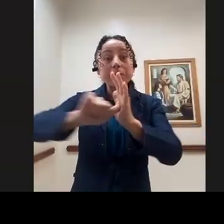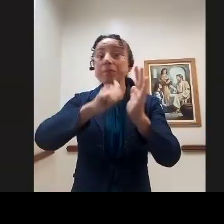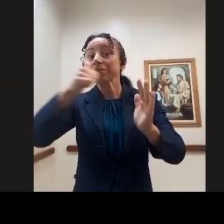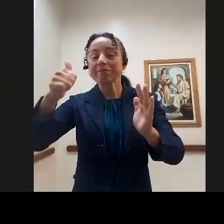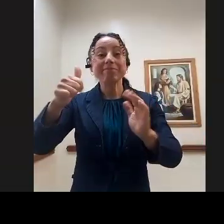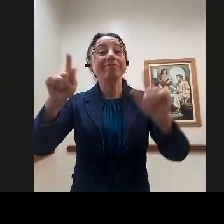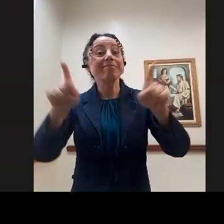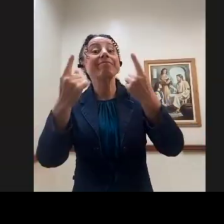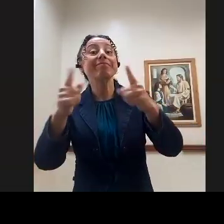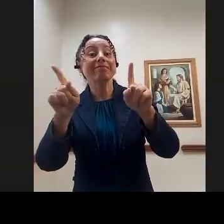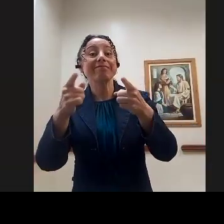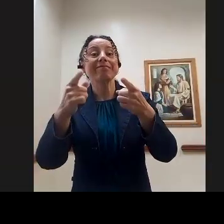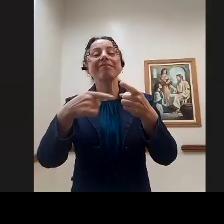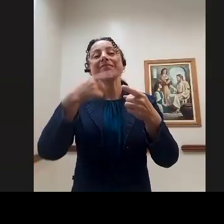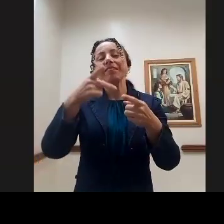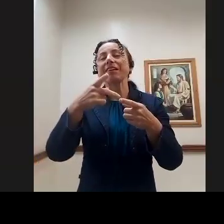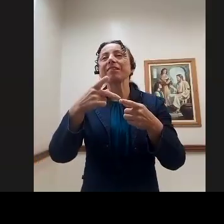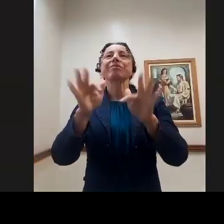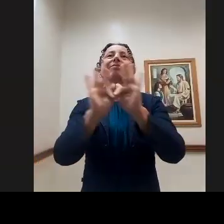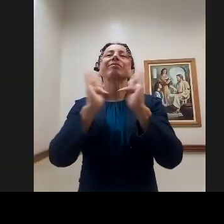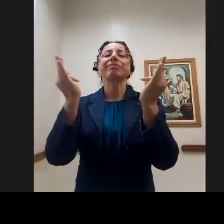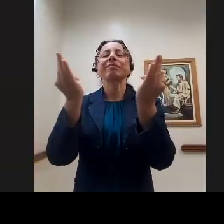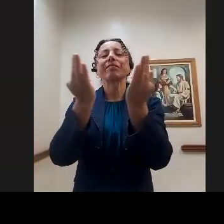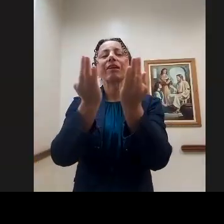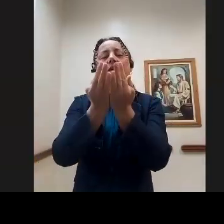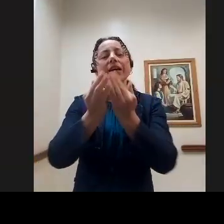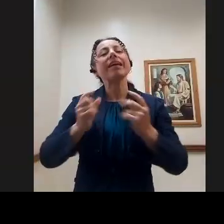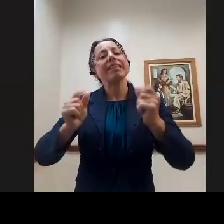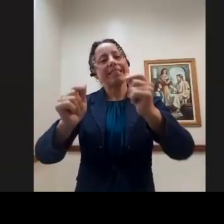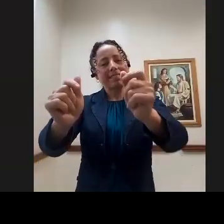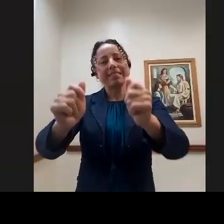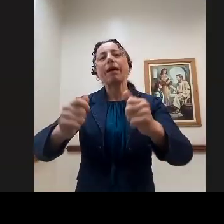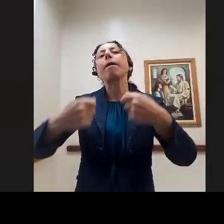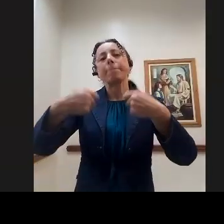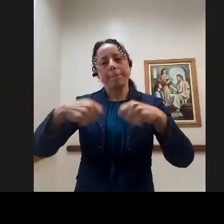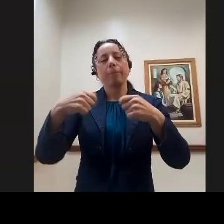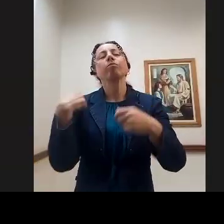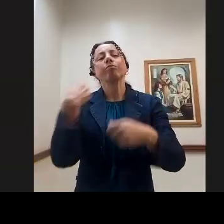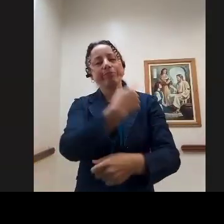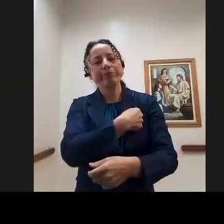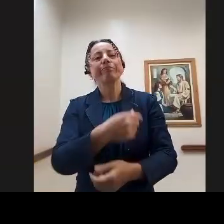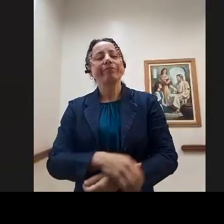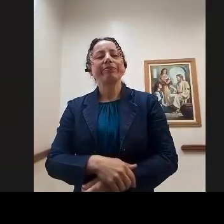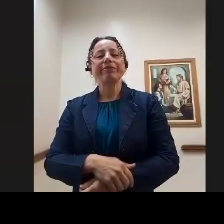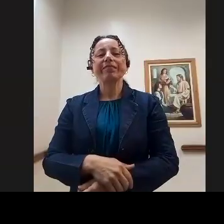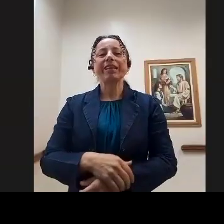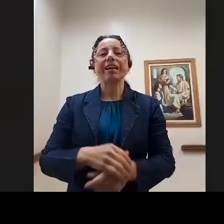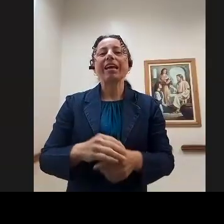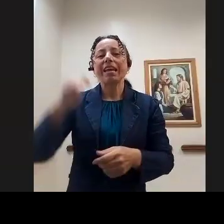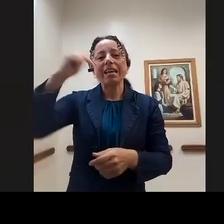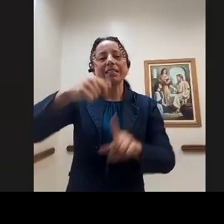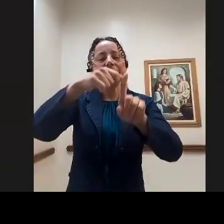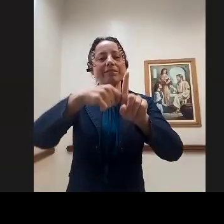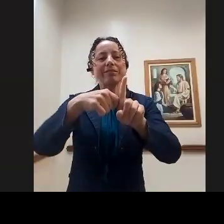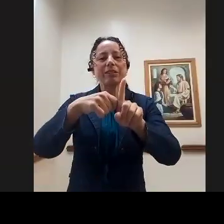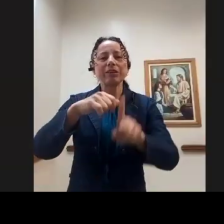do primeiro. As famílias poderão ser eternas. Esse mês nós passamos com 5 pessoas, o mês, literalmente, o mês todo